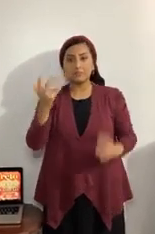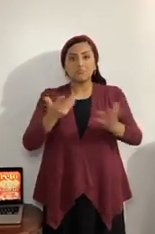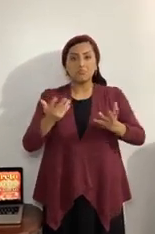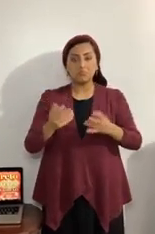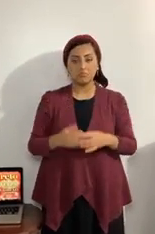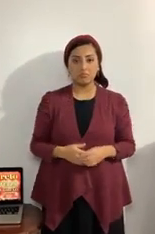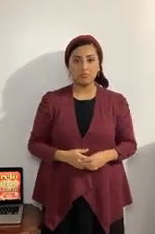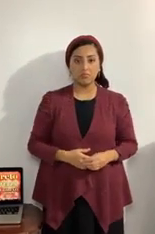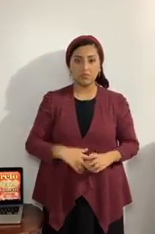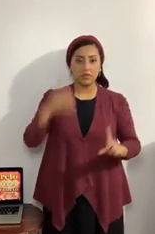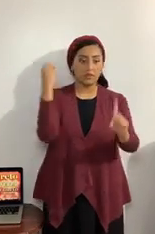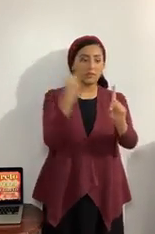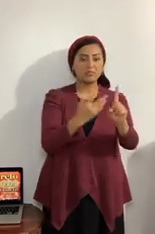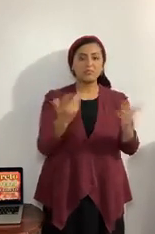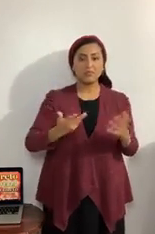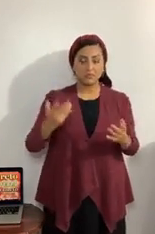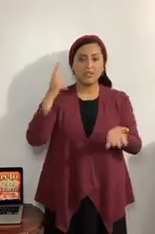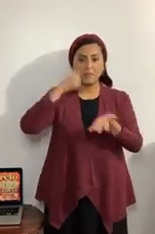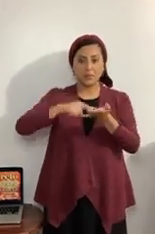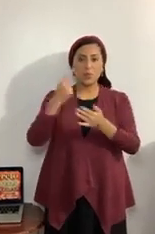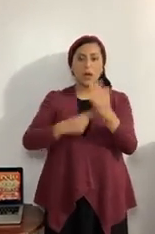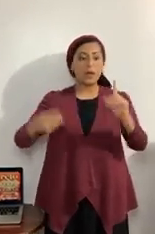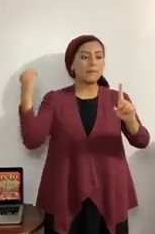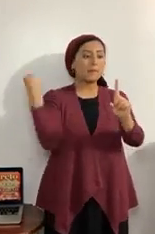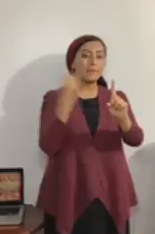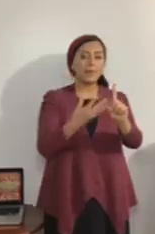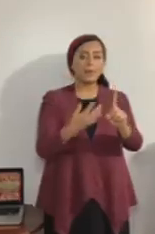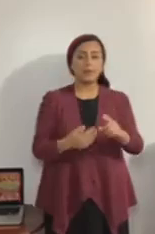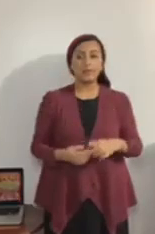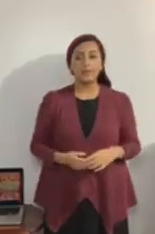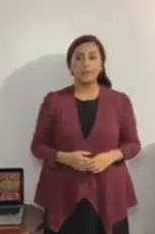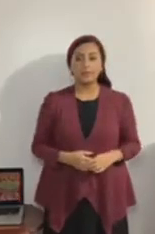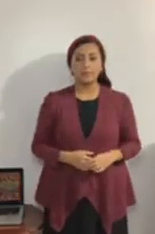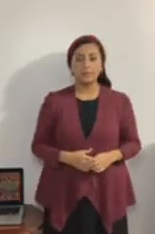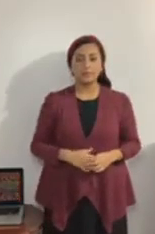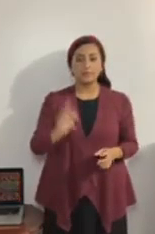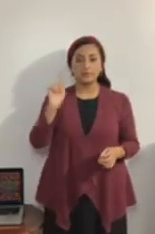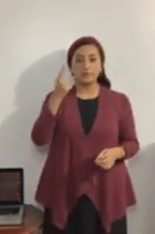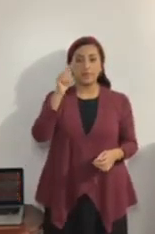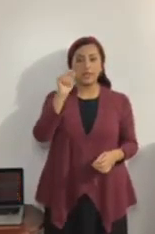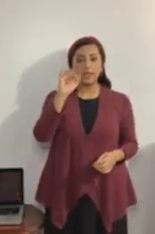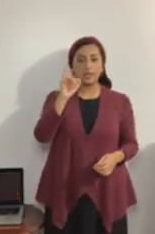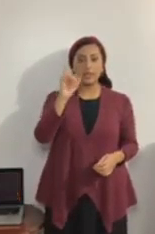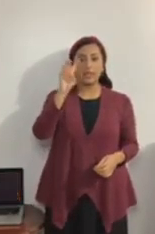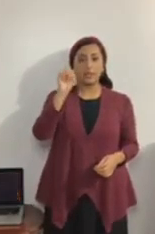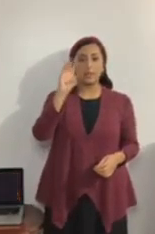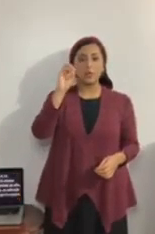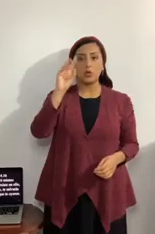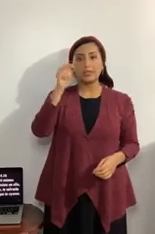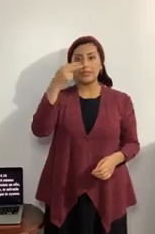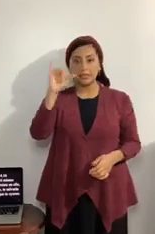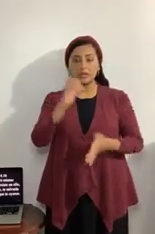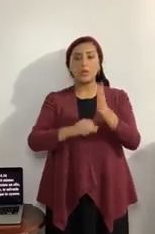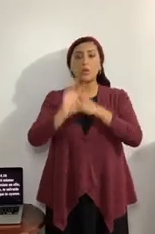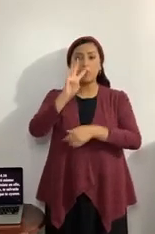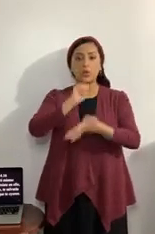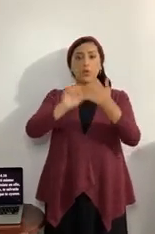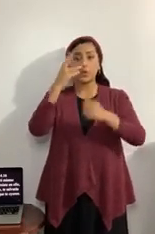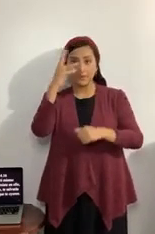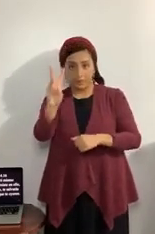¿Qué le recomendó? Vamos a ver qué le recomendó en 1 de Timoteo 4:16. Ten cuidado de